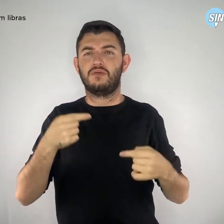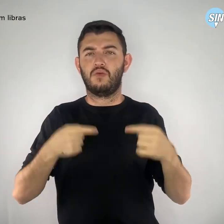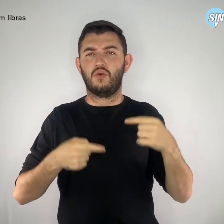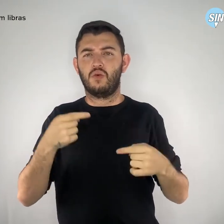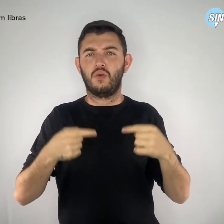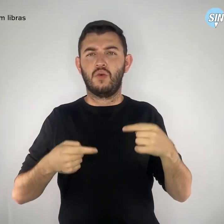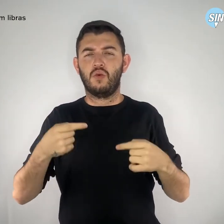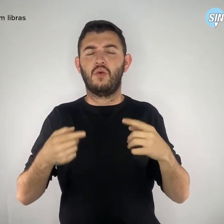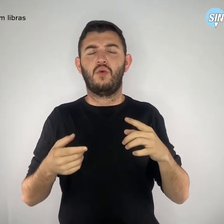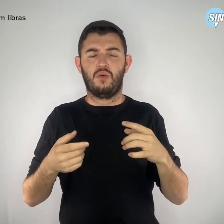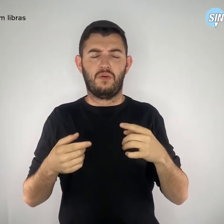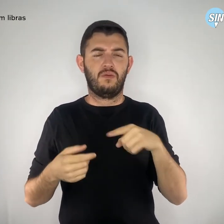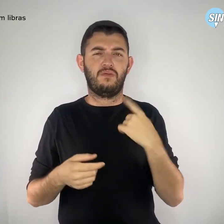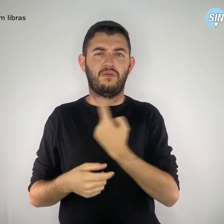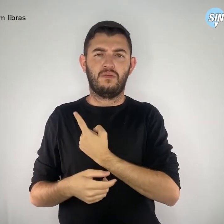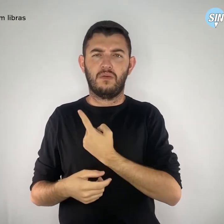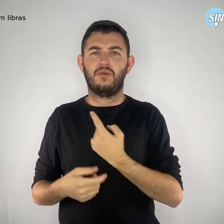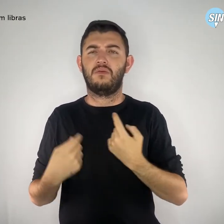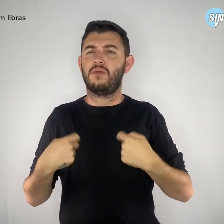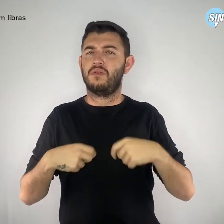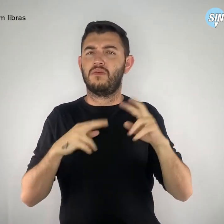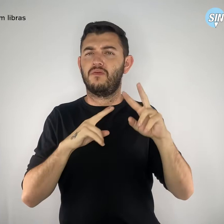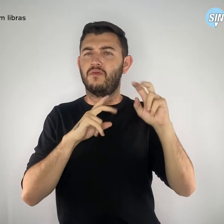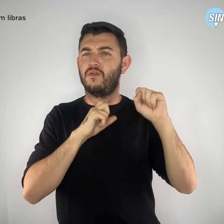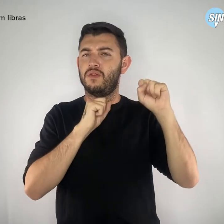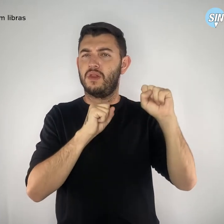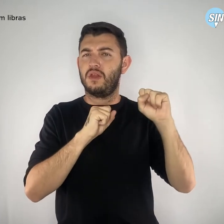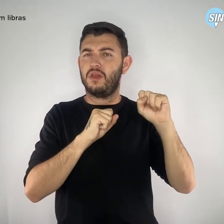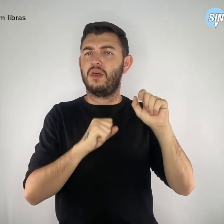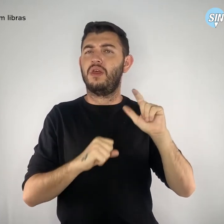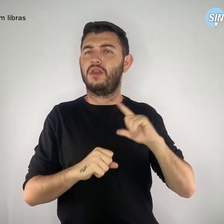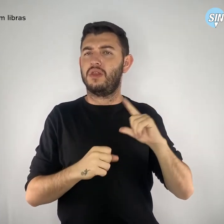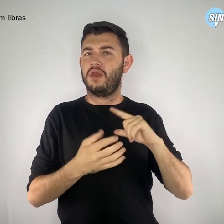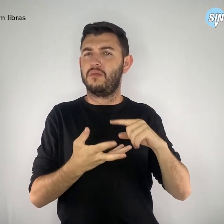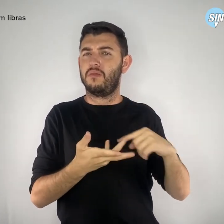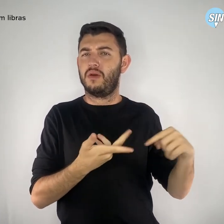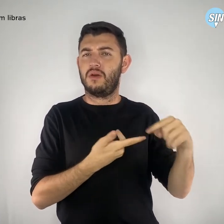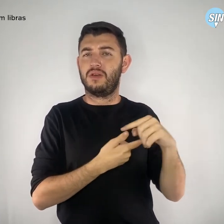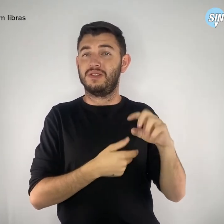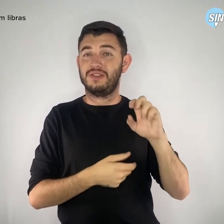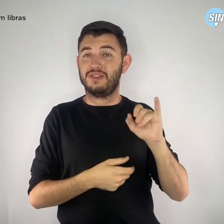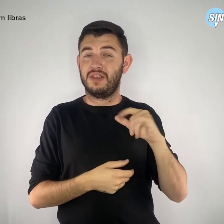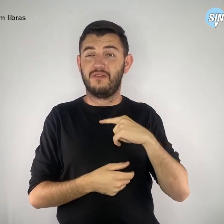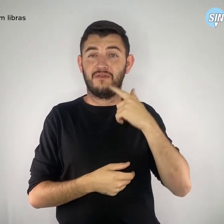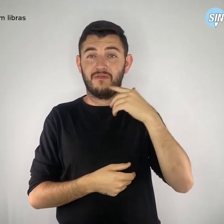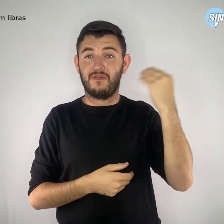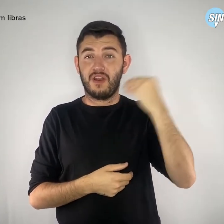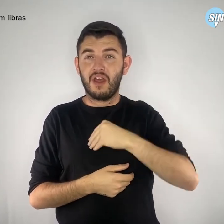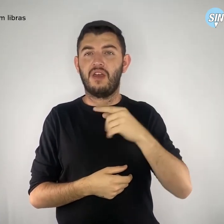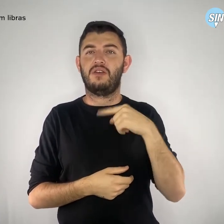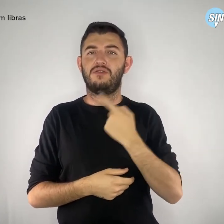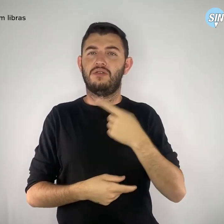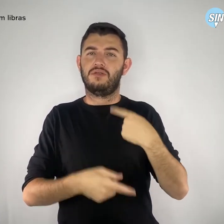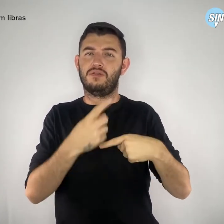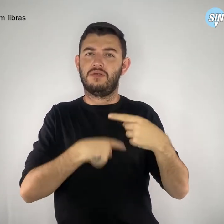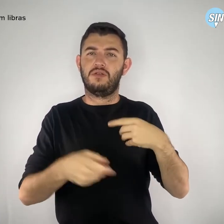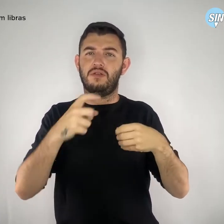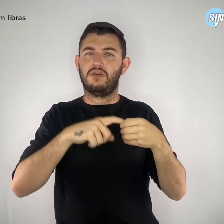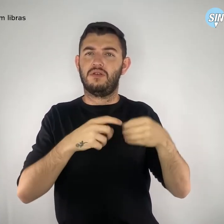a gente precisa fortalecer o que já existe, senão a gente retrocede em várias esferas.